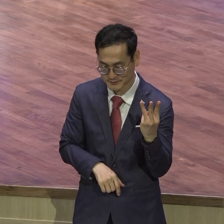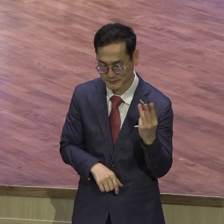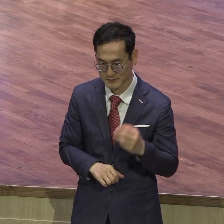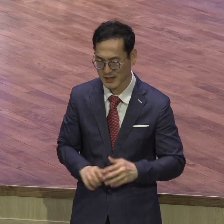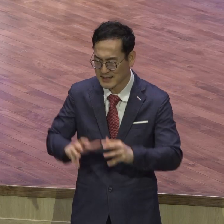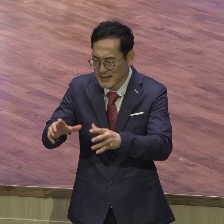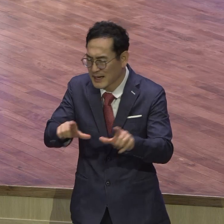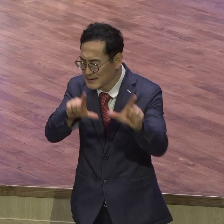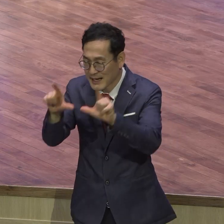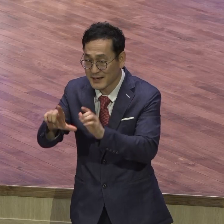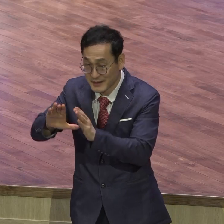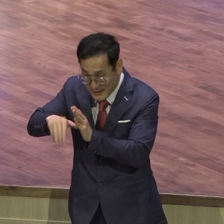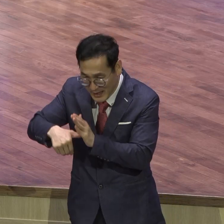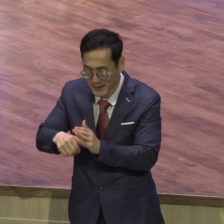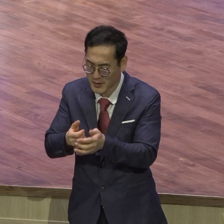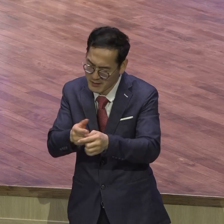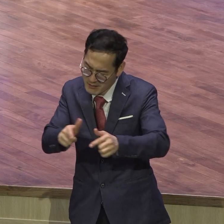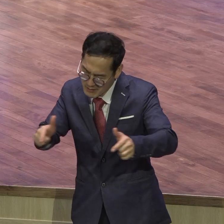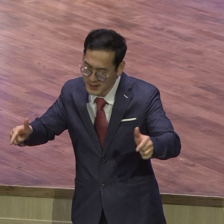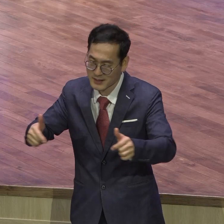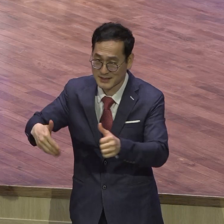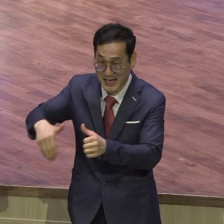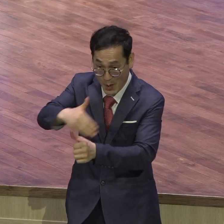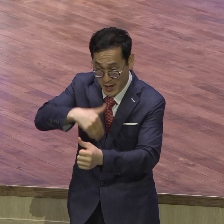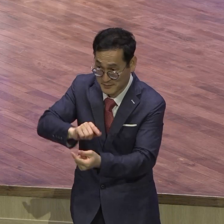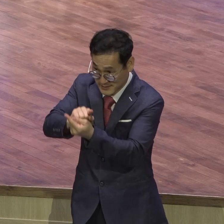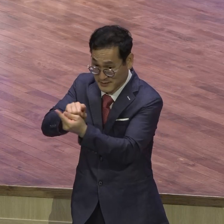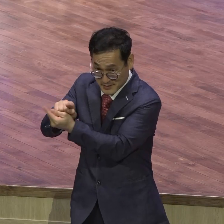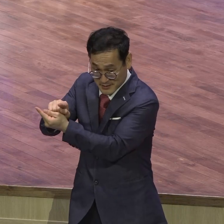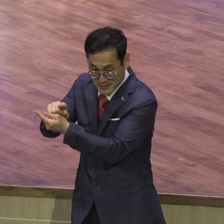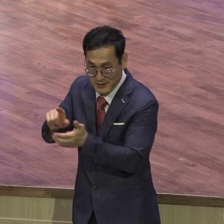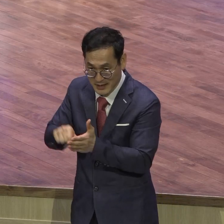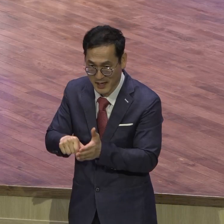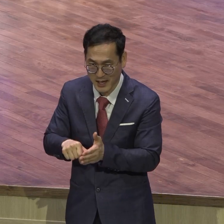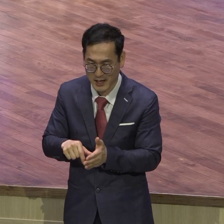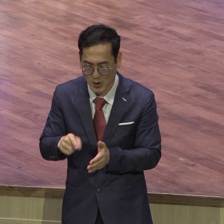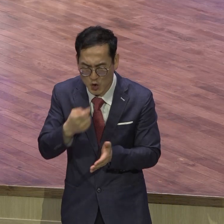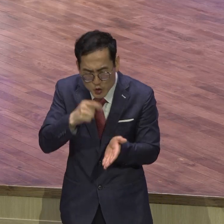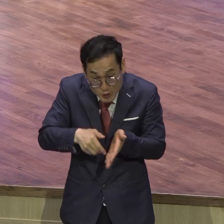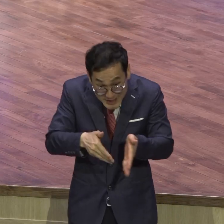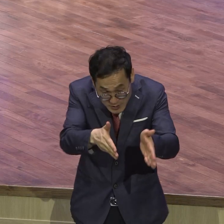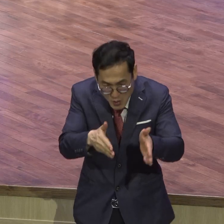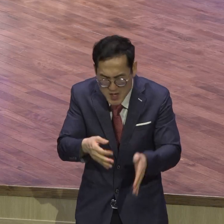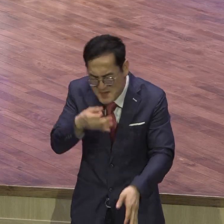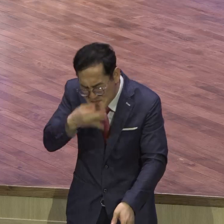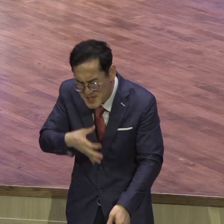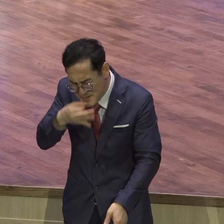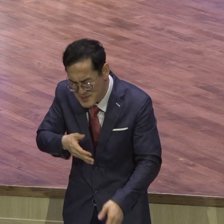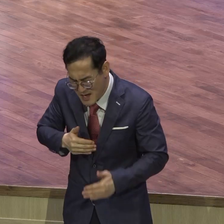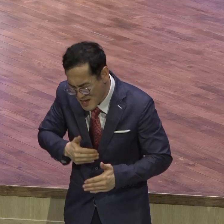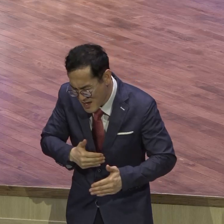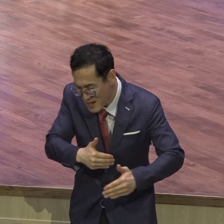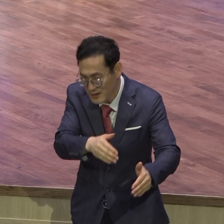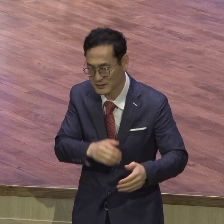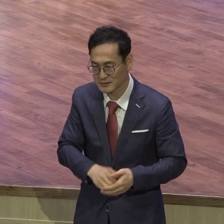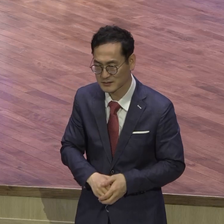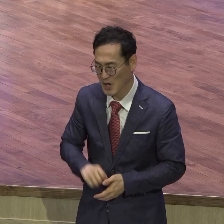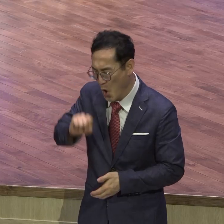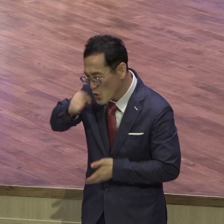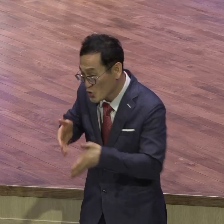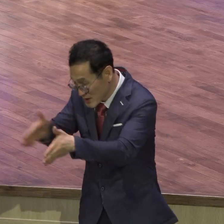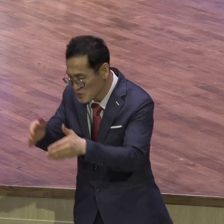가지 상황을 만나야 돼요 그런데 쉬운 길도 어렵게 가는 사람이 있는가 하면 어떤 사람은 어려운 길을 아주